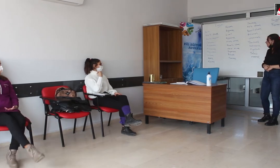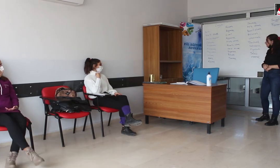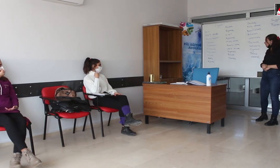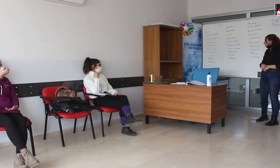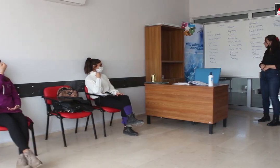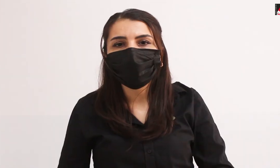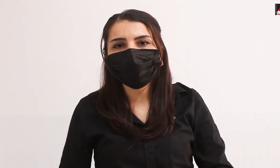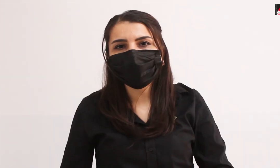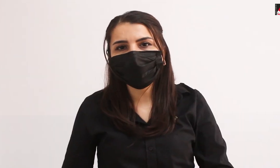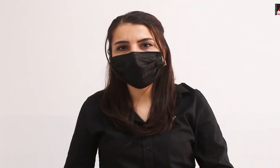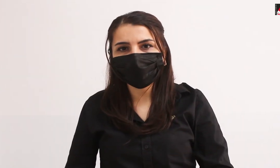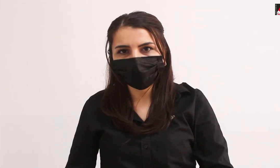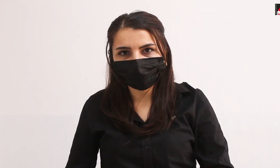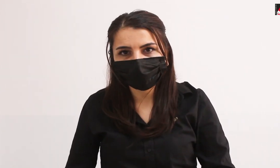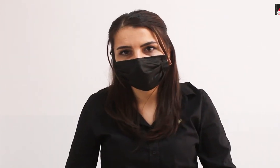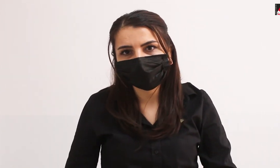Alay etmek. Kursumuzun amacı